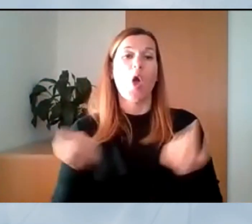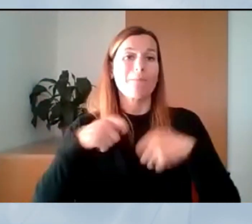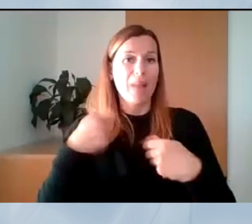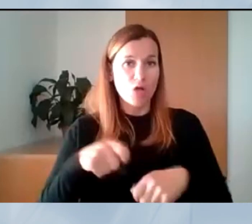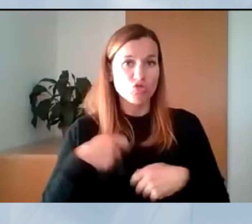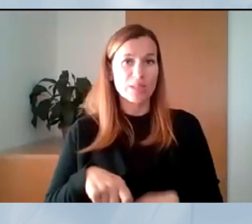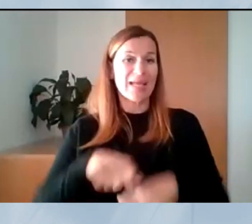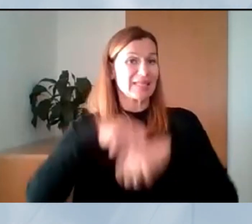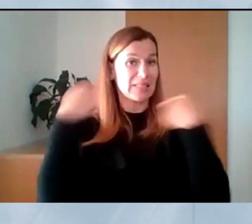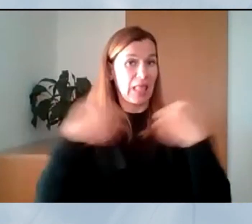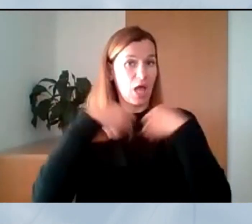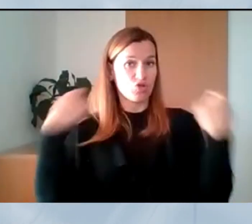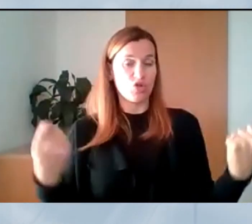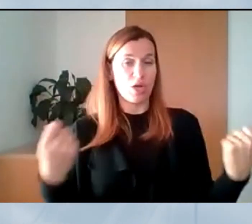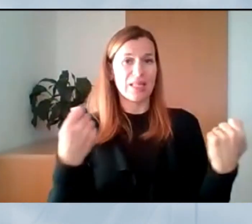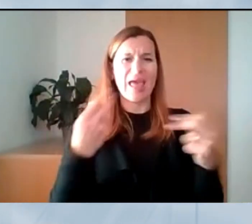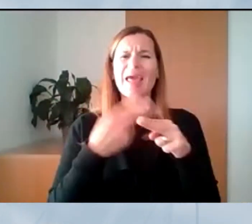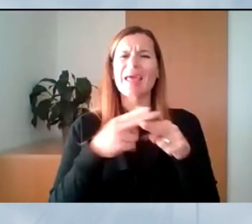oblačenje, slačenje,